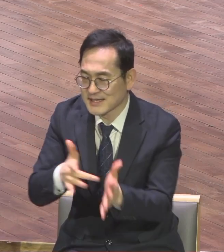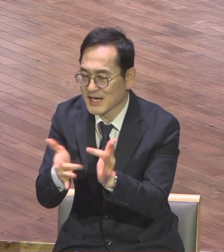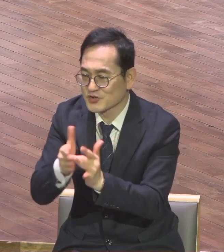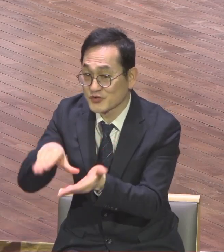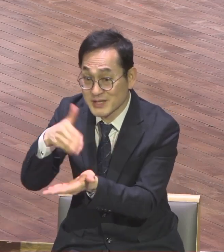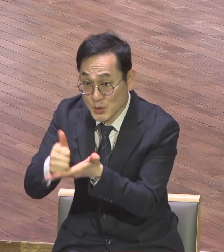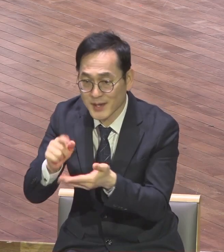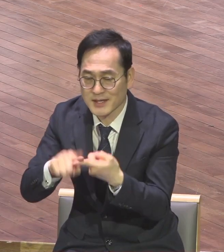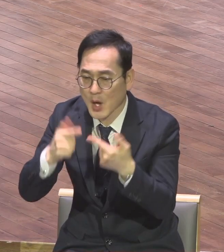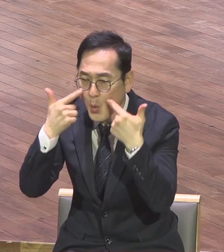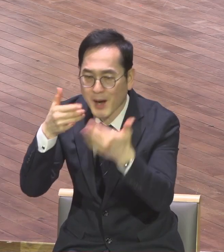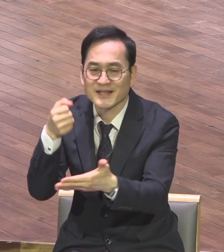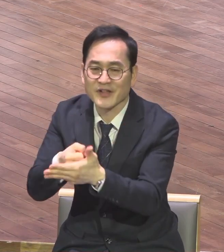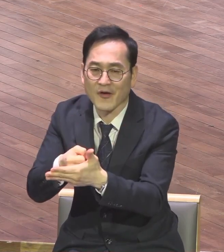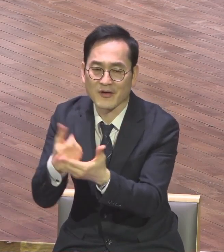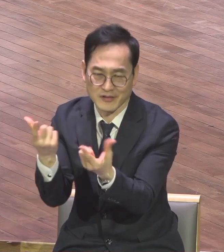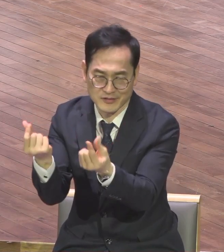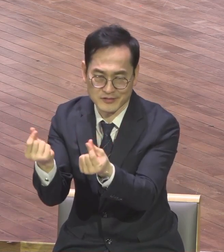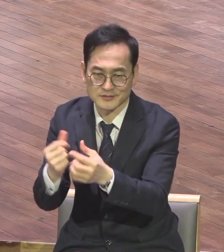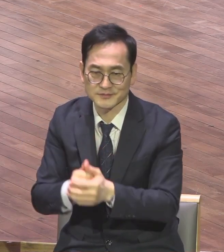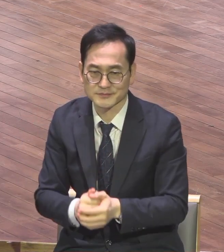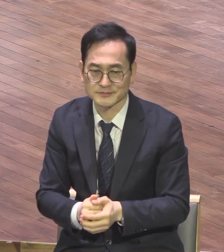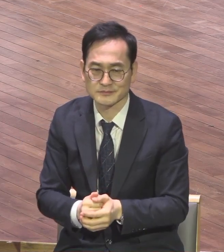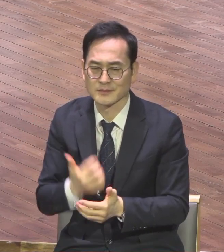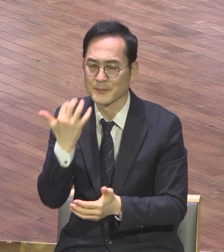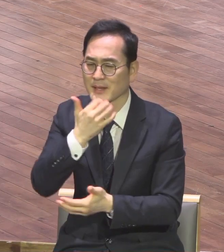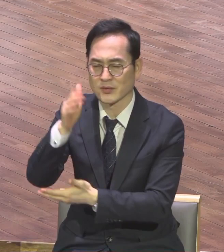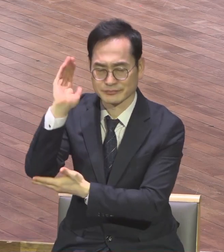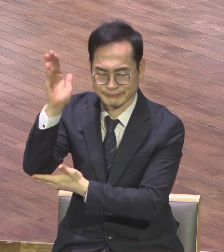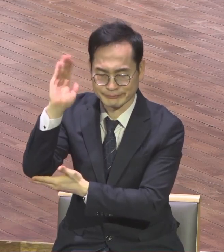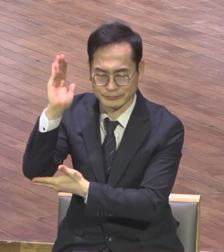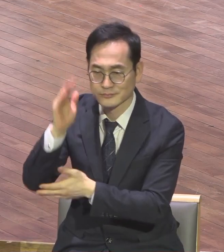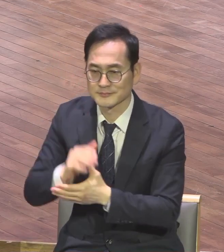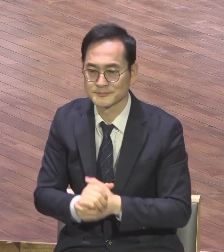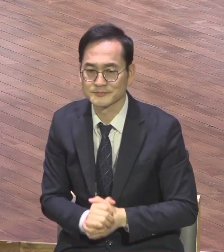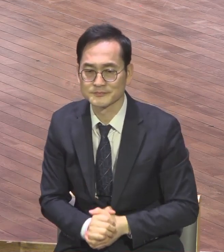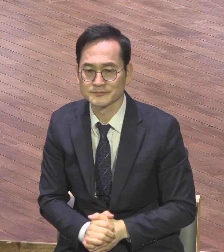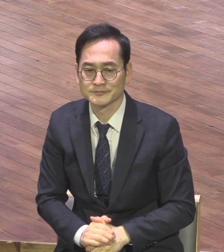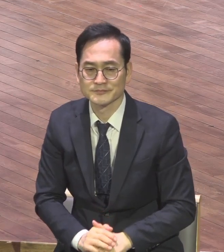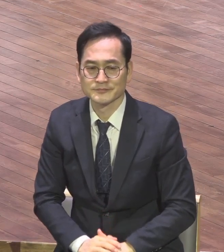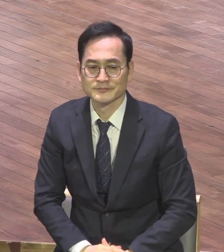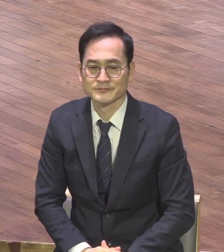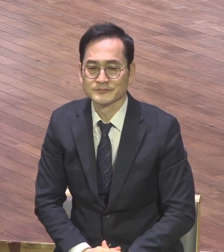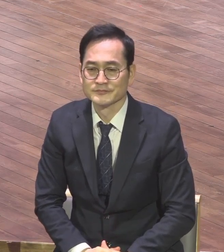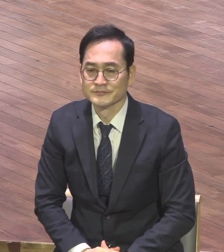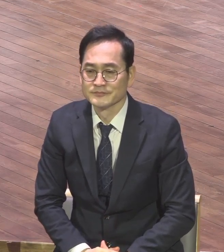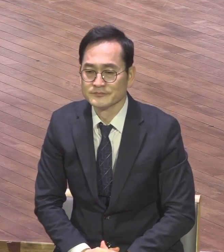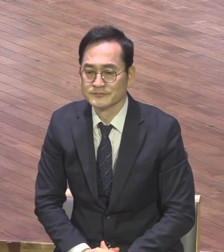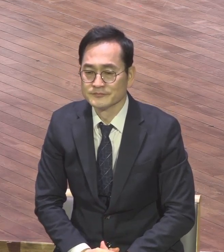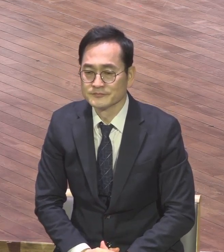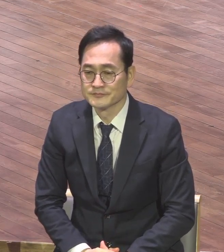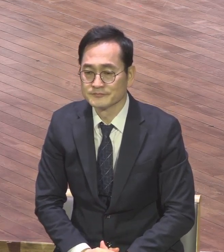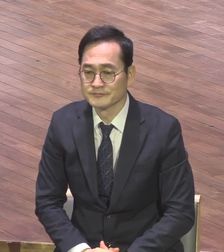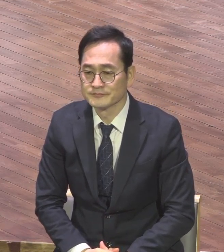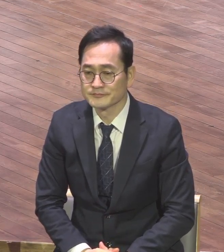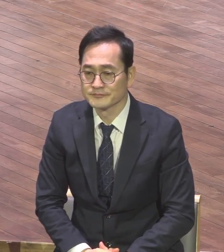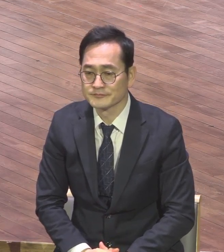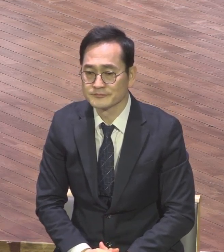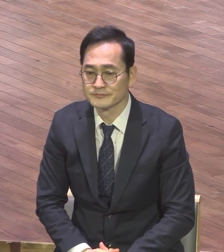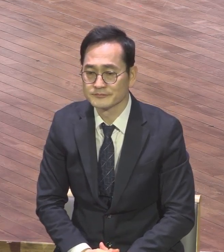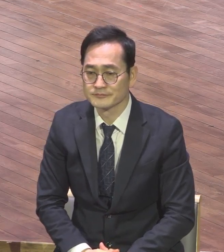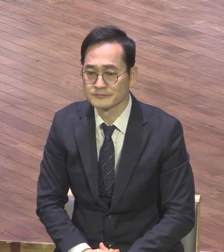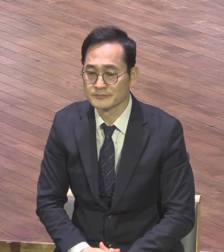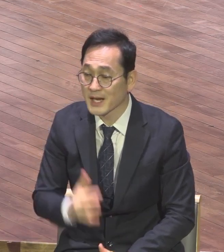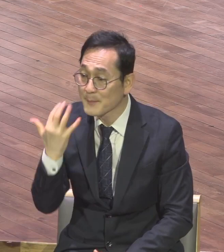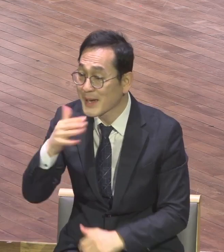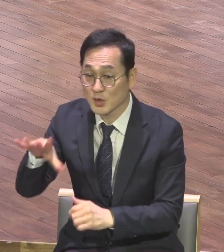것이다. 이렇게 베드로의 첫 설교의 핵심 중 핵심이 뭐냐? 예수 그리스도의 부활이었어요.